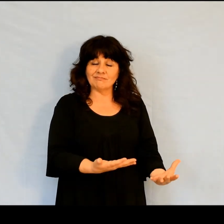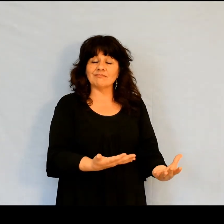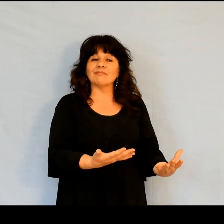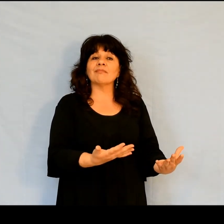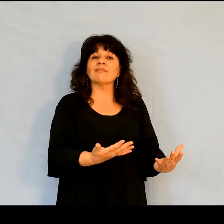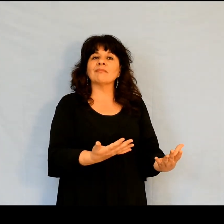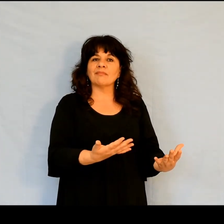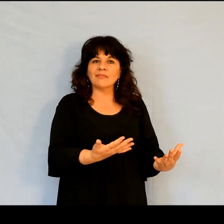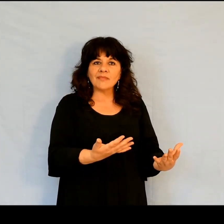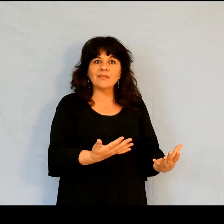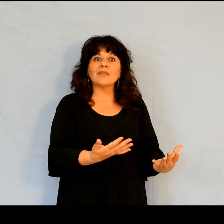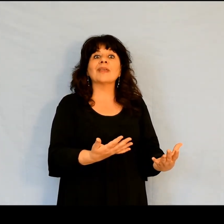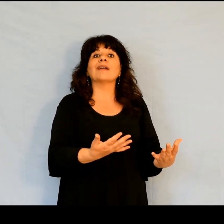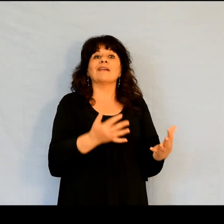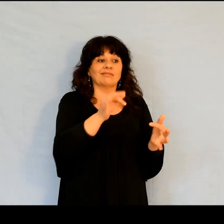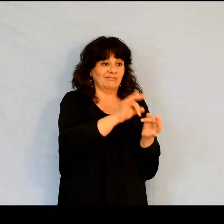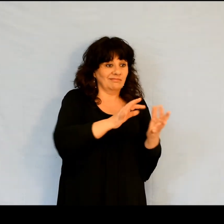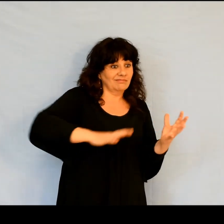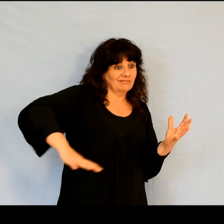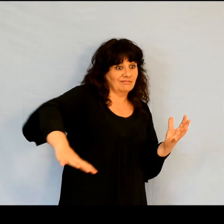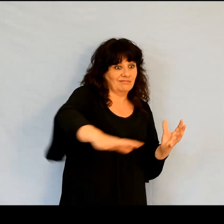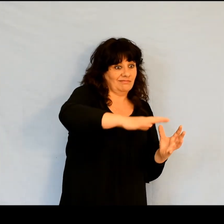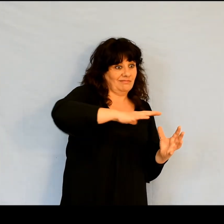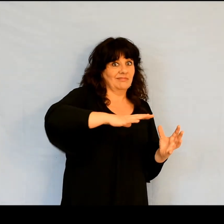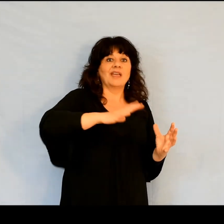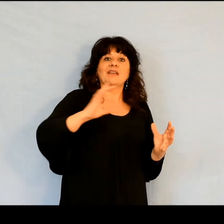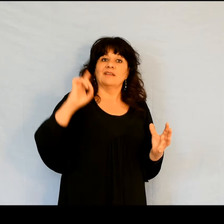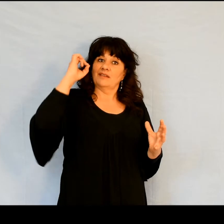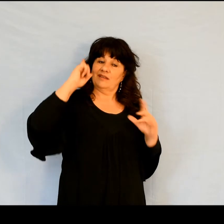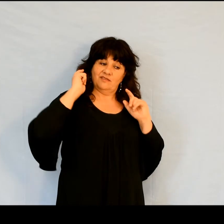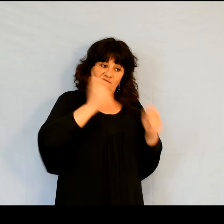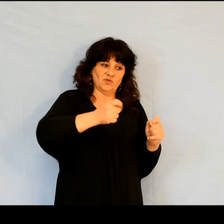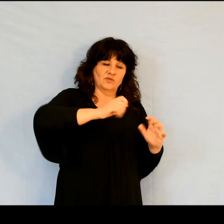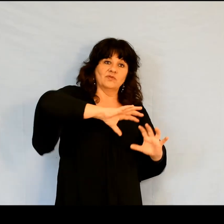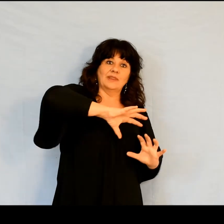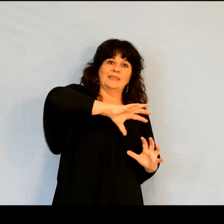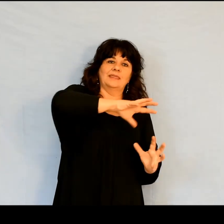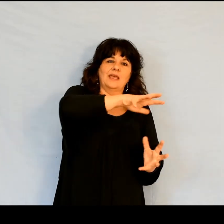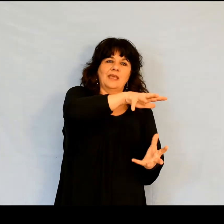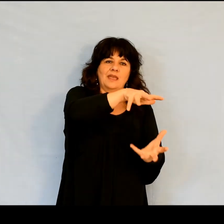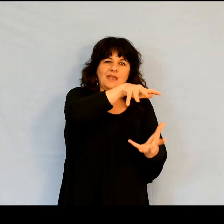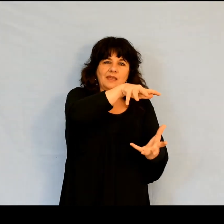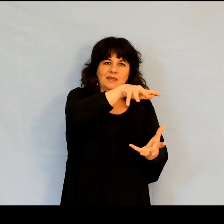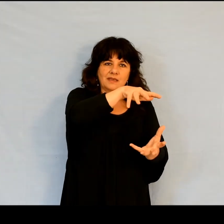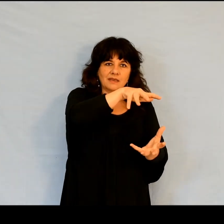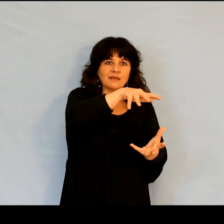Dieu appela la terre ferme terre, et il appela la masse des eaux